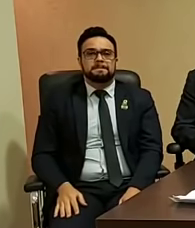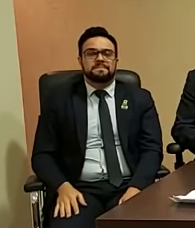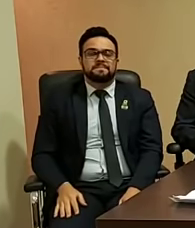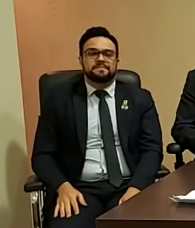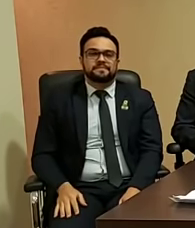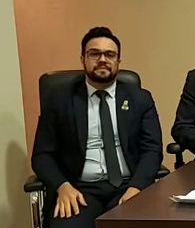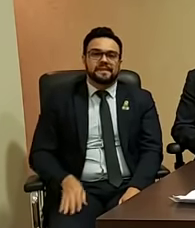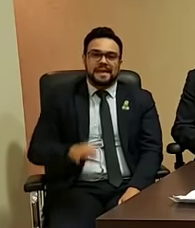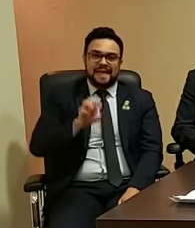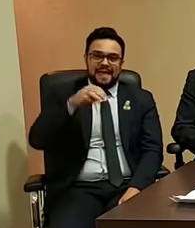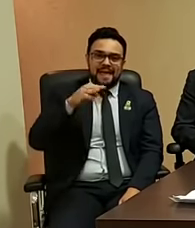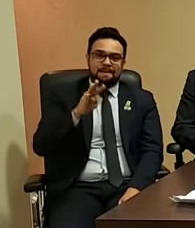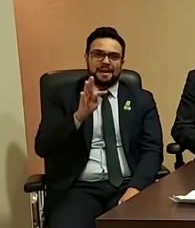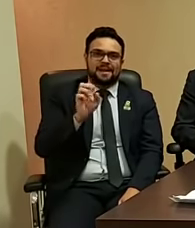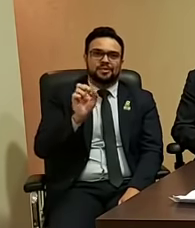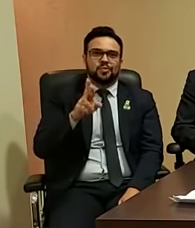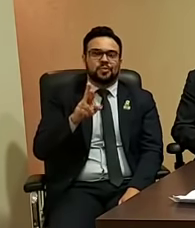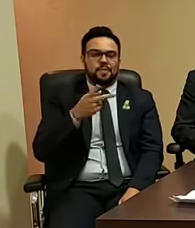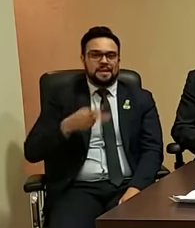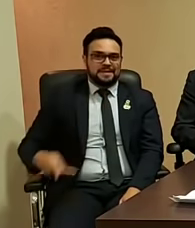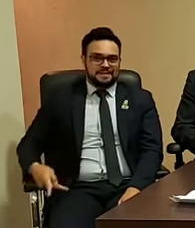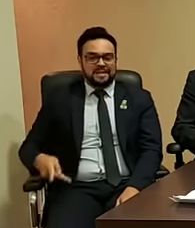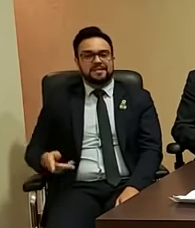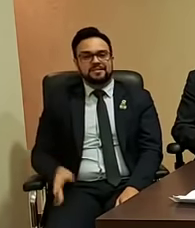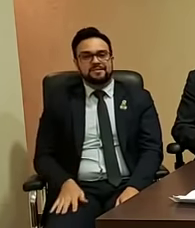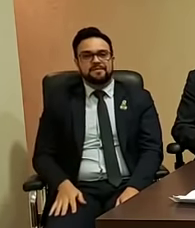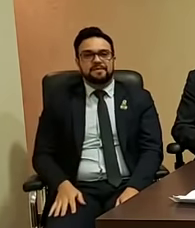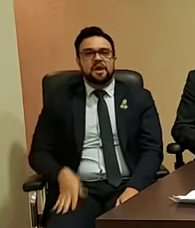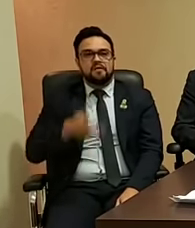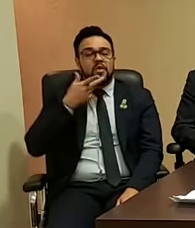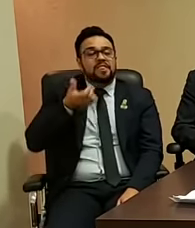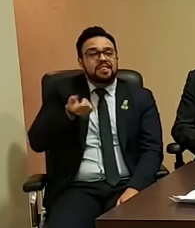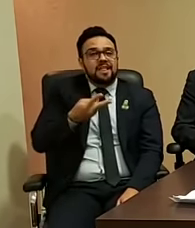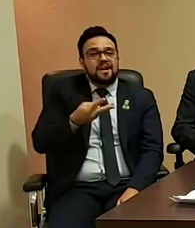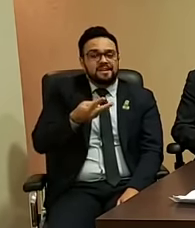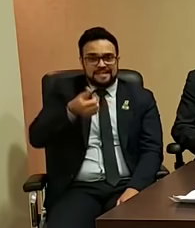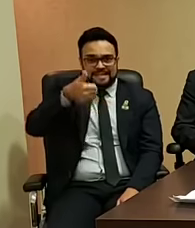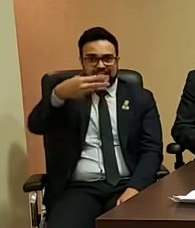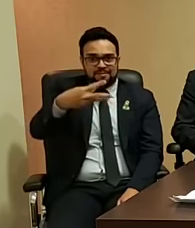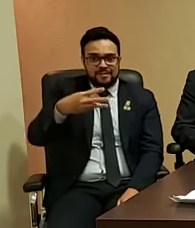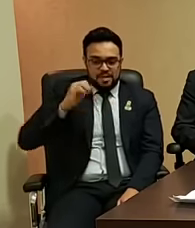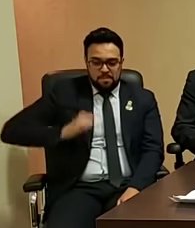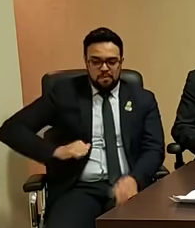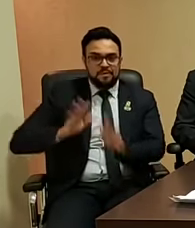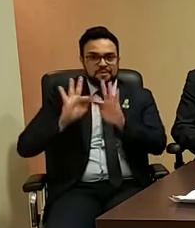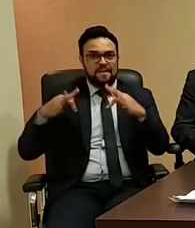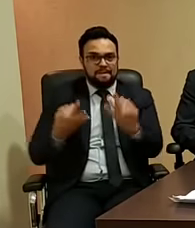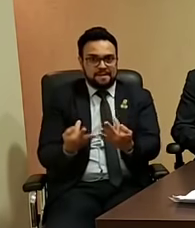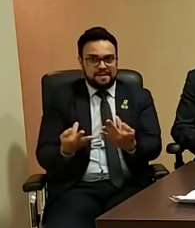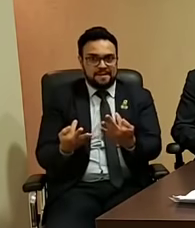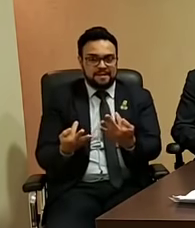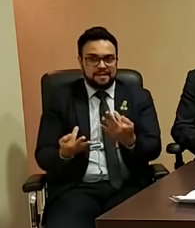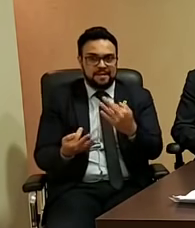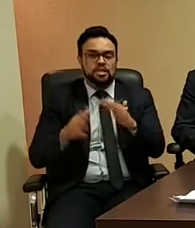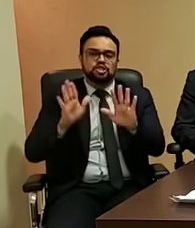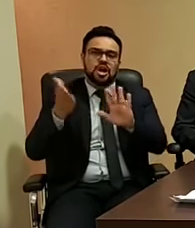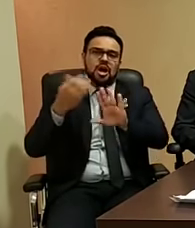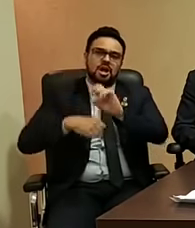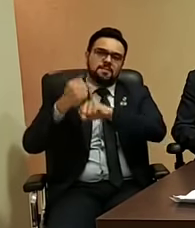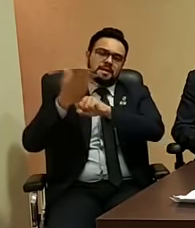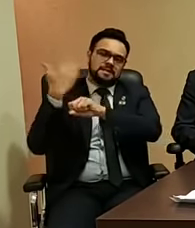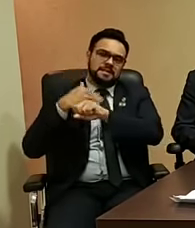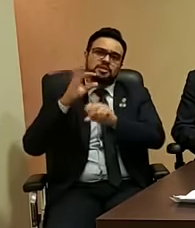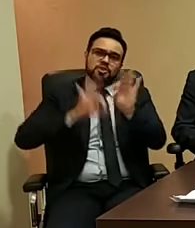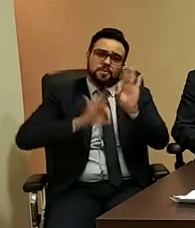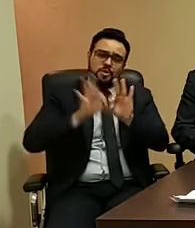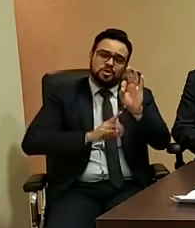Embratur, com altitude, dizendo que ele está concedendo o 13º do Bolsa Família. Já bem claro que no passado teve um projeto nesse sentido,